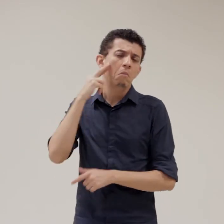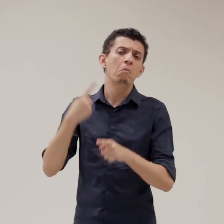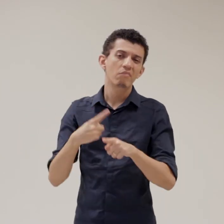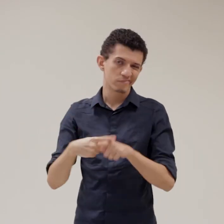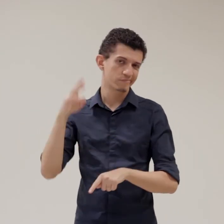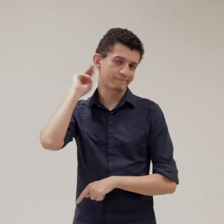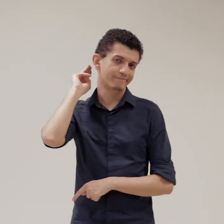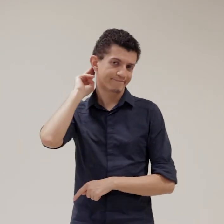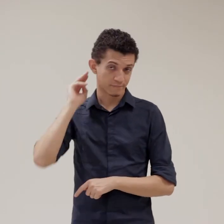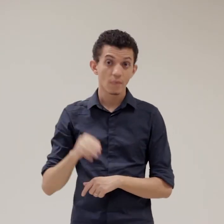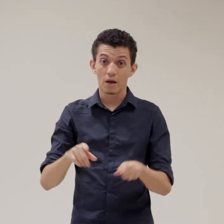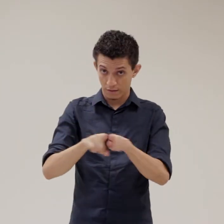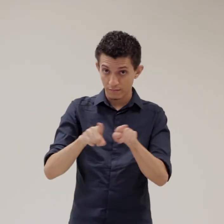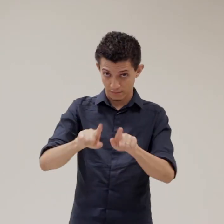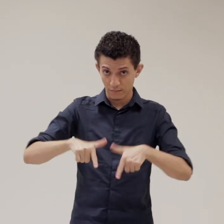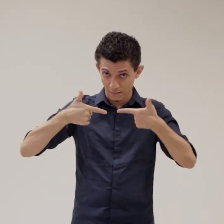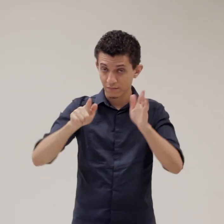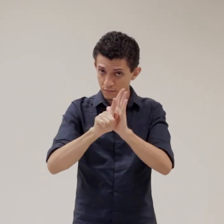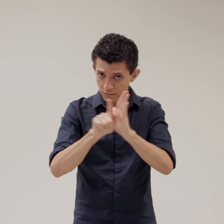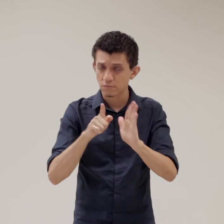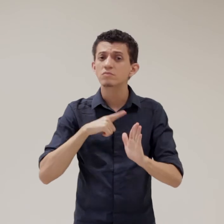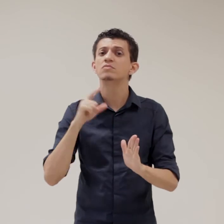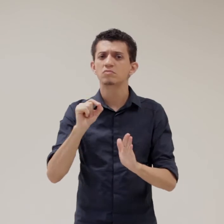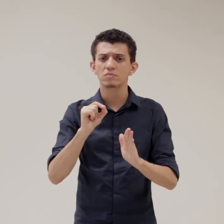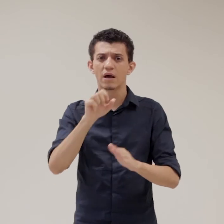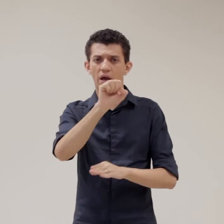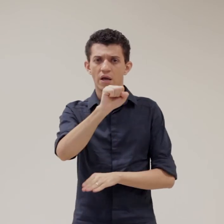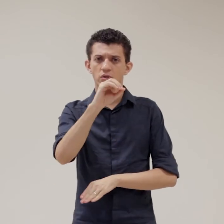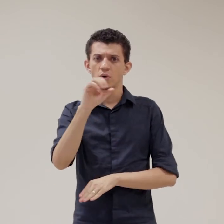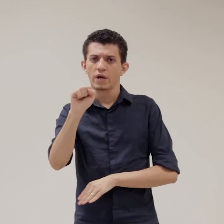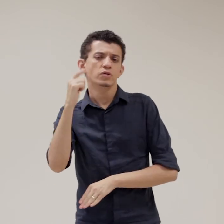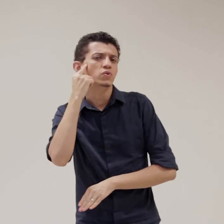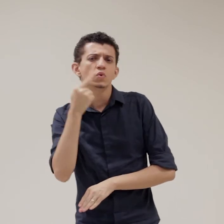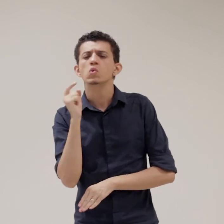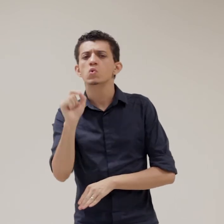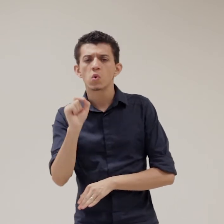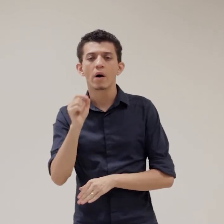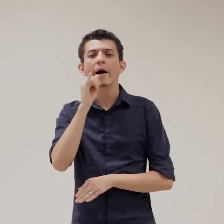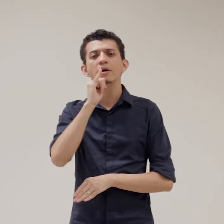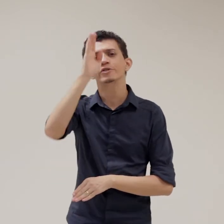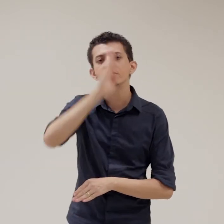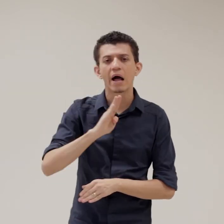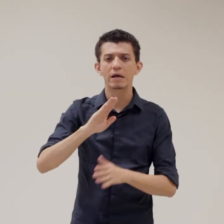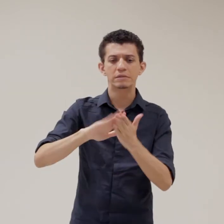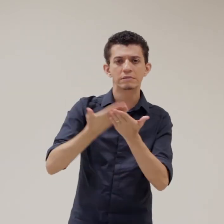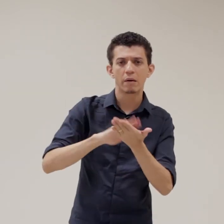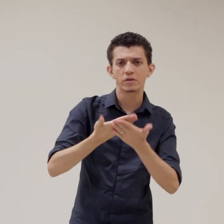psicológicas, casamento civil, audiências, etc., continua Rainer. Amplo e diversificado, o